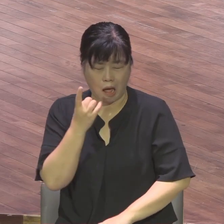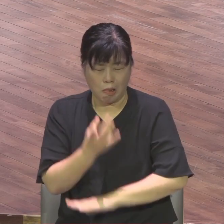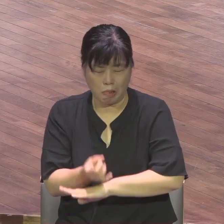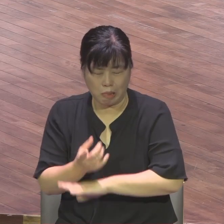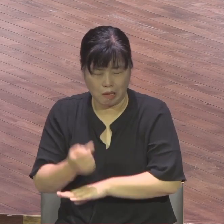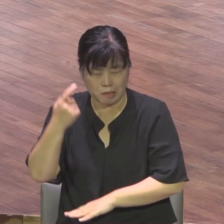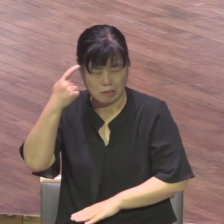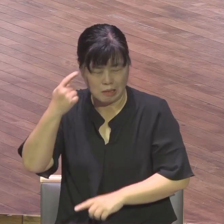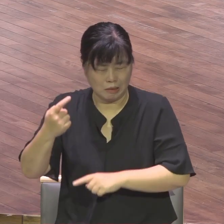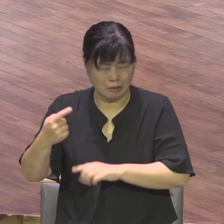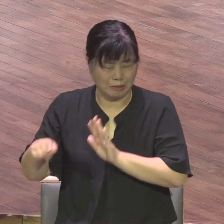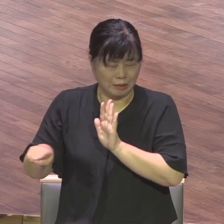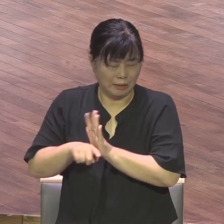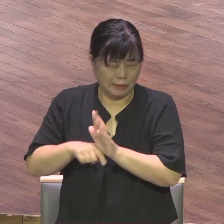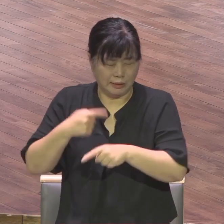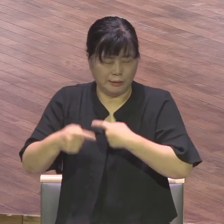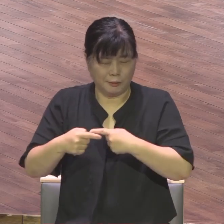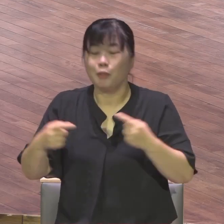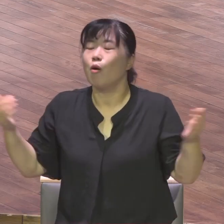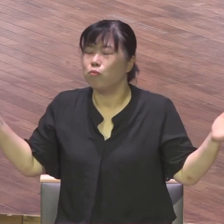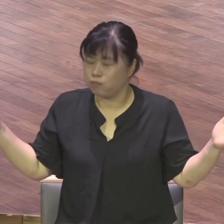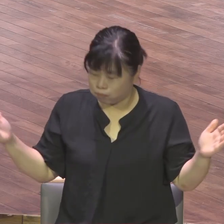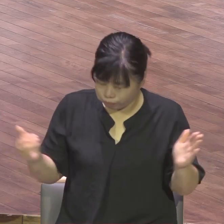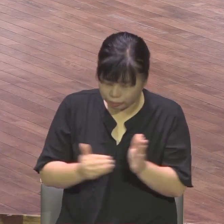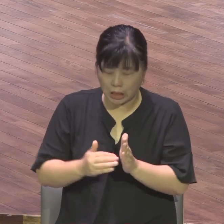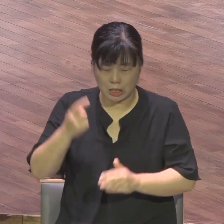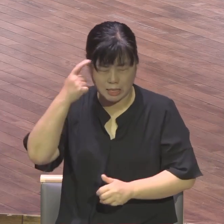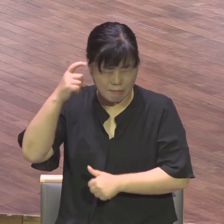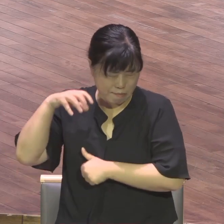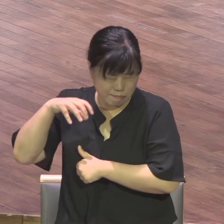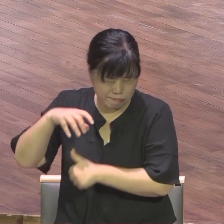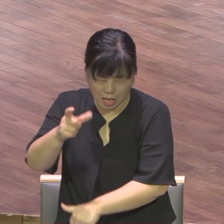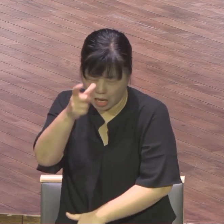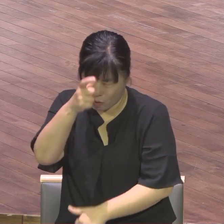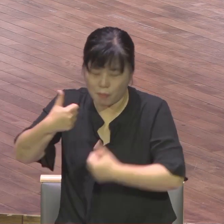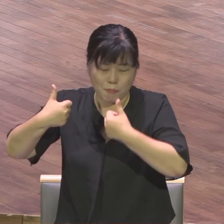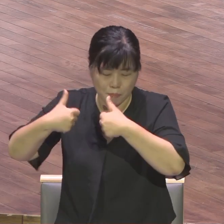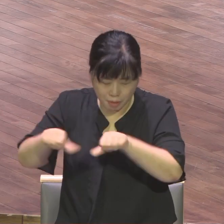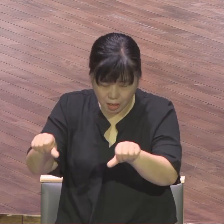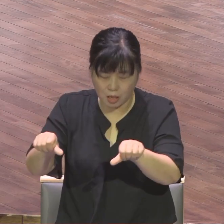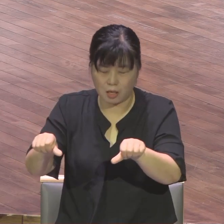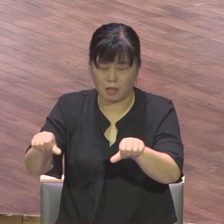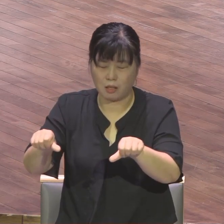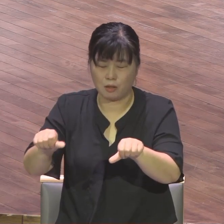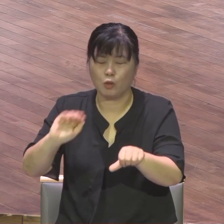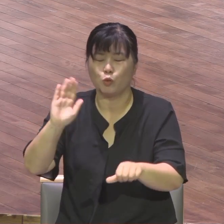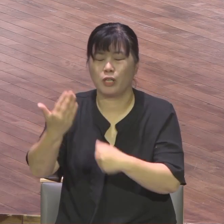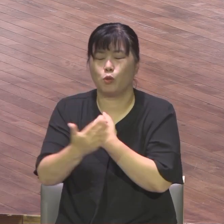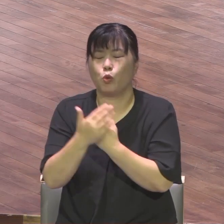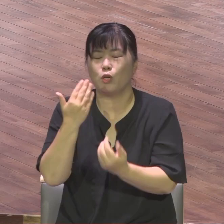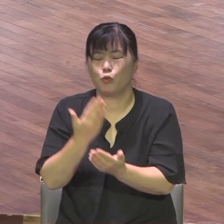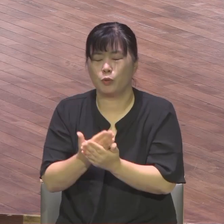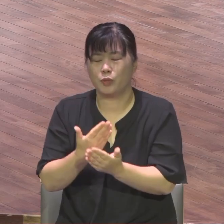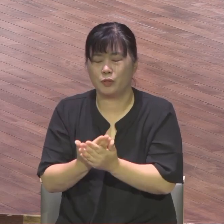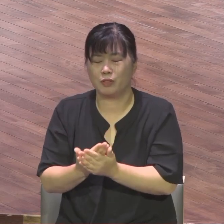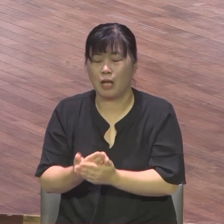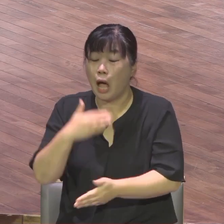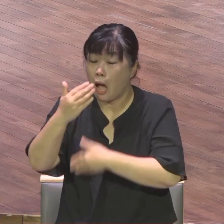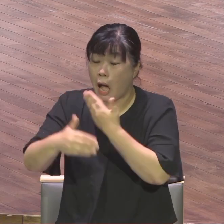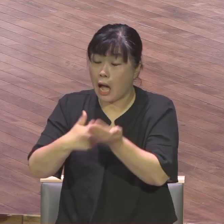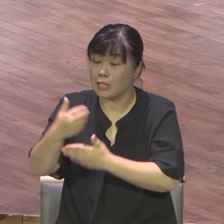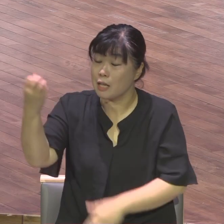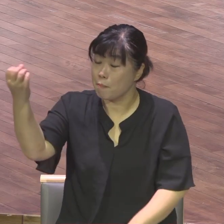완전히 편견해서 아웃되게 하여 주옵소서. 하나님은 중심을 보십니다. 하나님께서 중심을 보시는데 어떻게